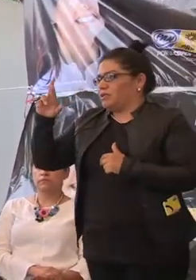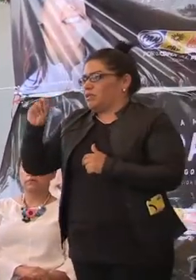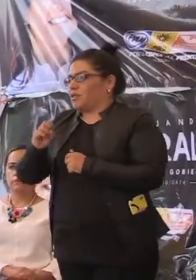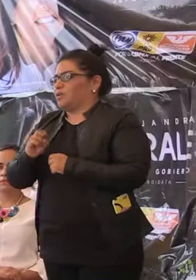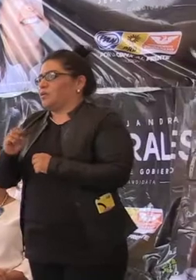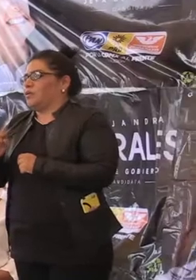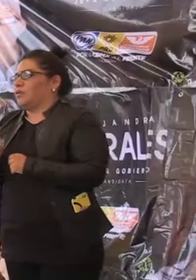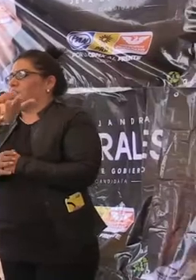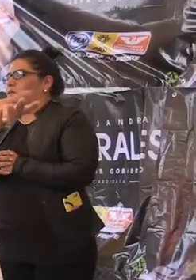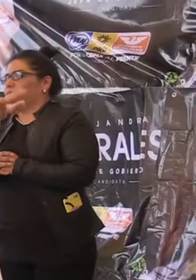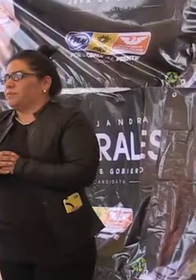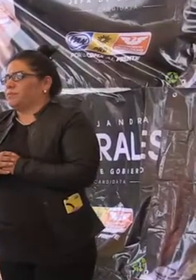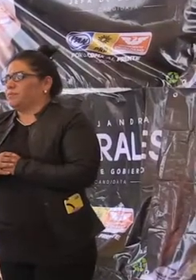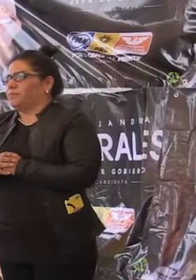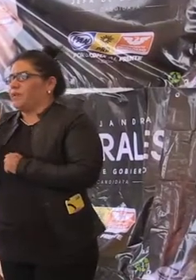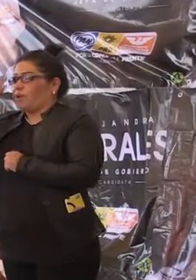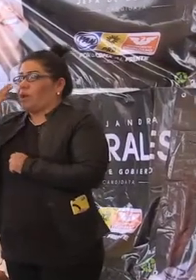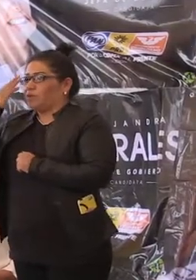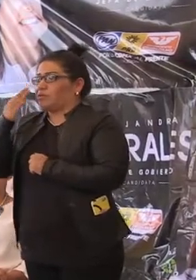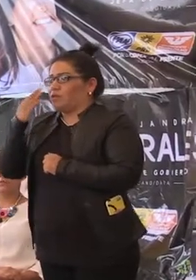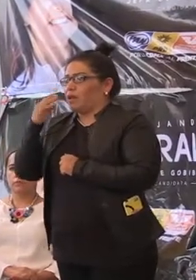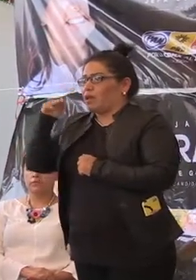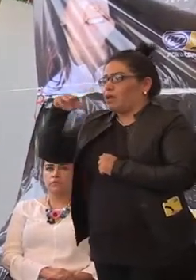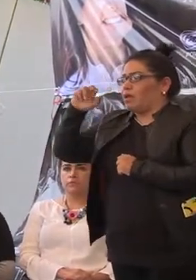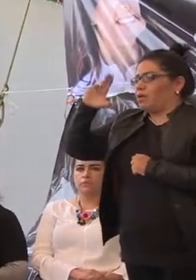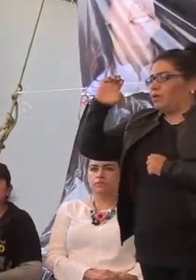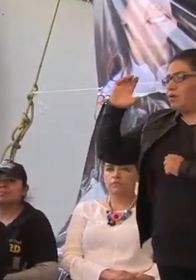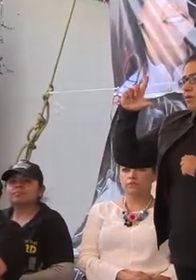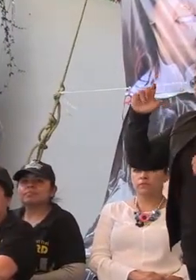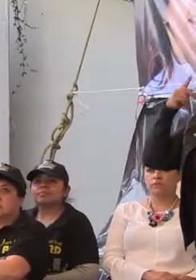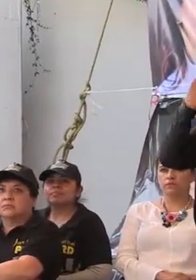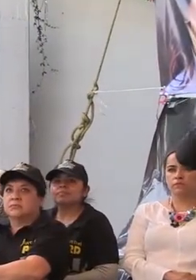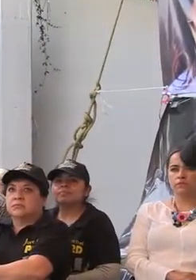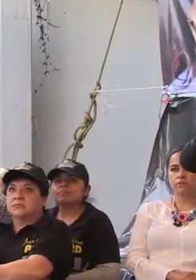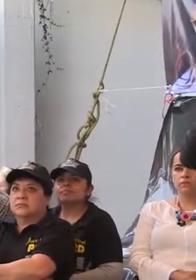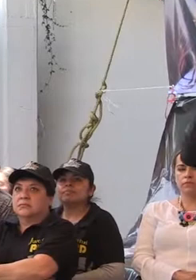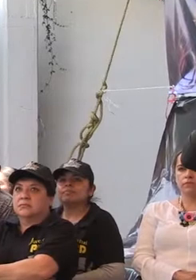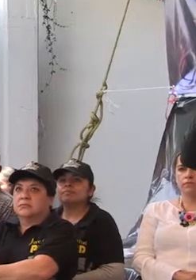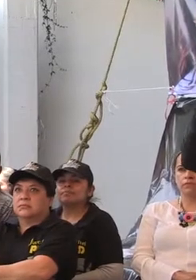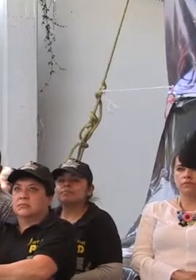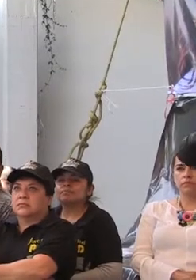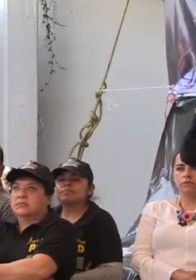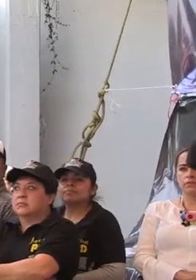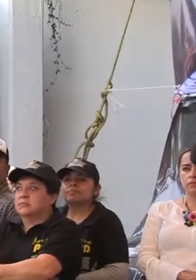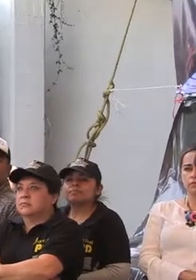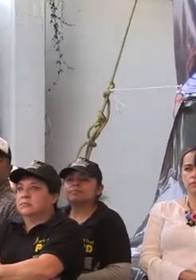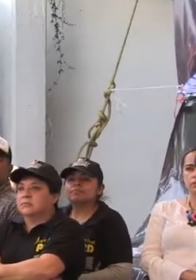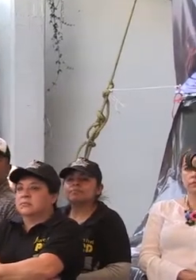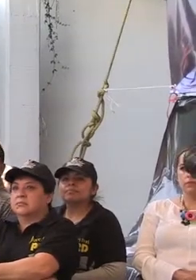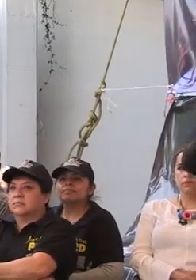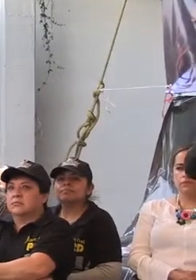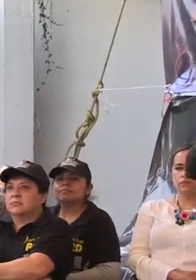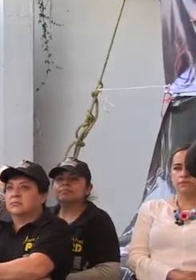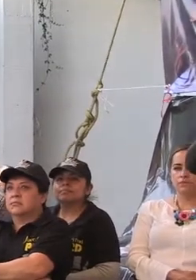de Desarrollo, con Marcelo Ebrard, secretaria de Turismo, que fue cuando más veces visité Xochimilco, así que a mí no me tienen